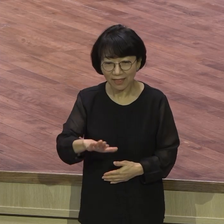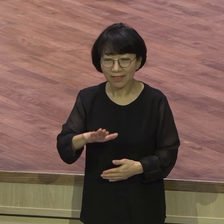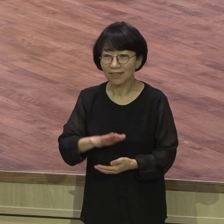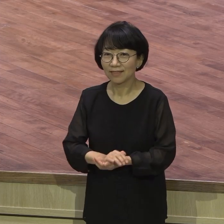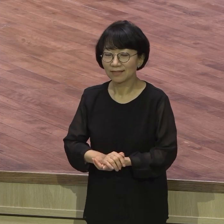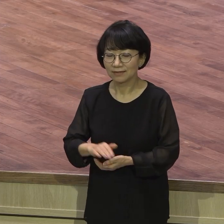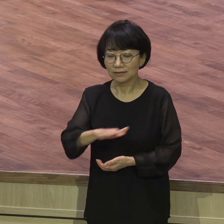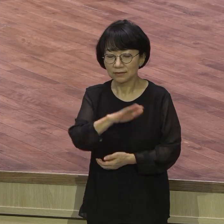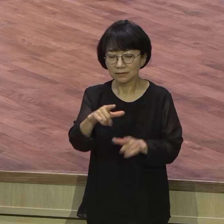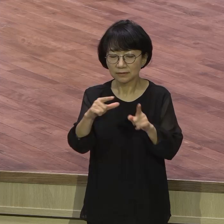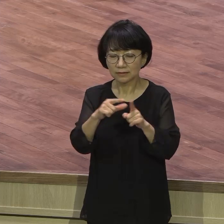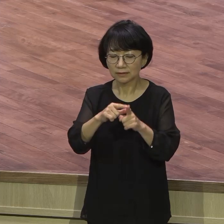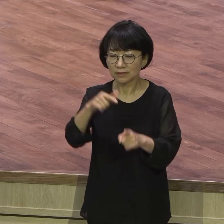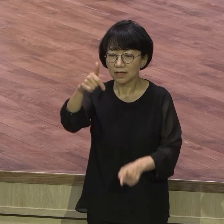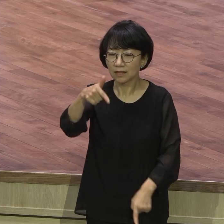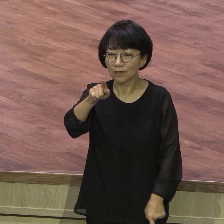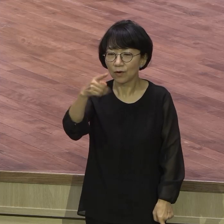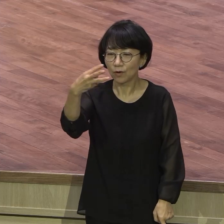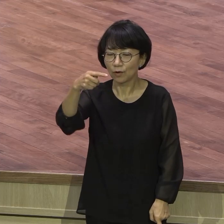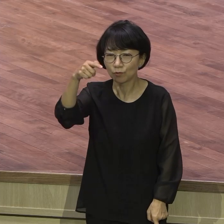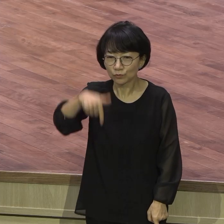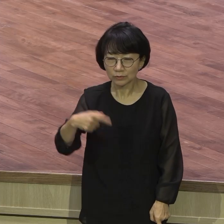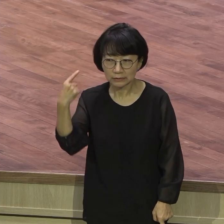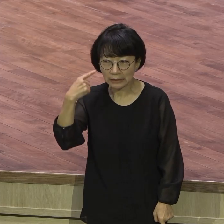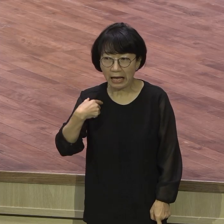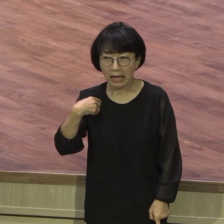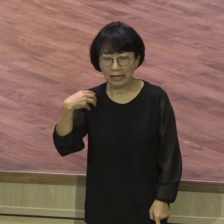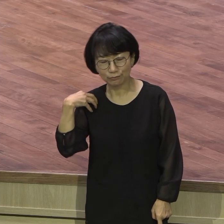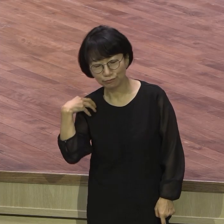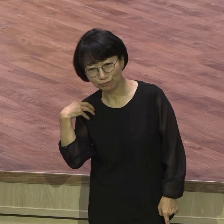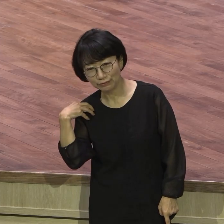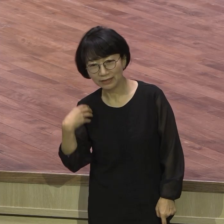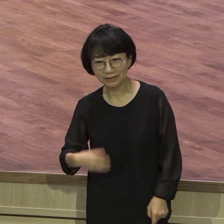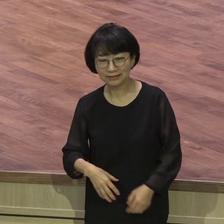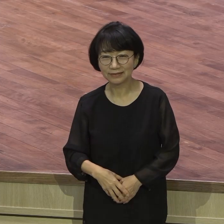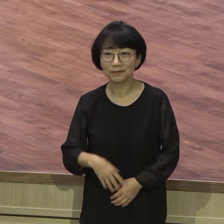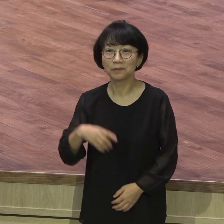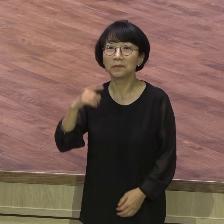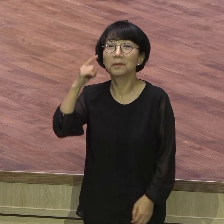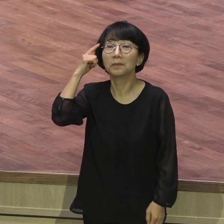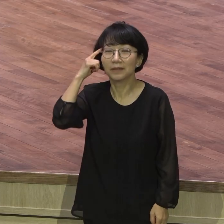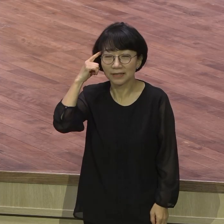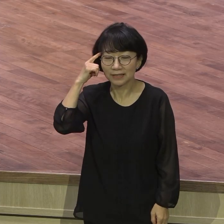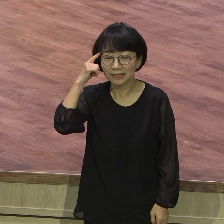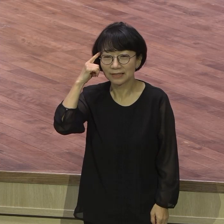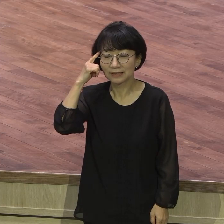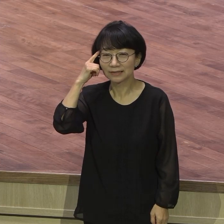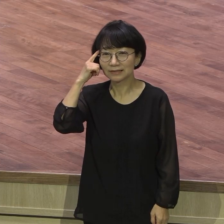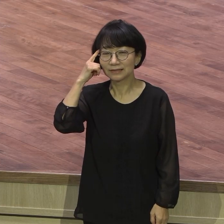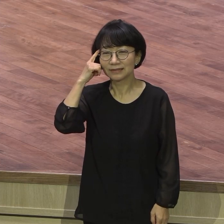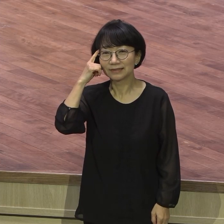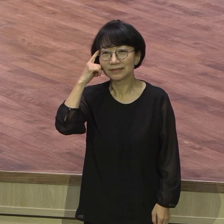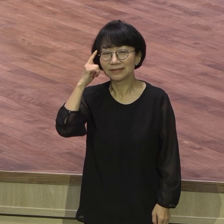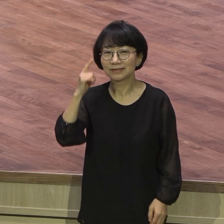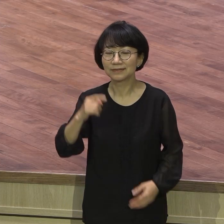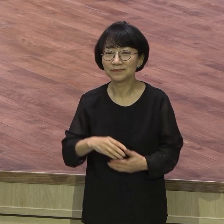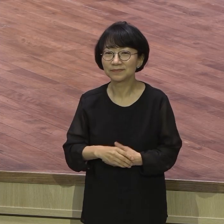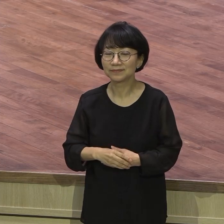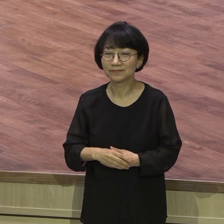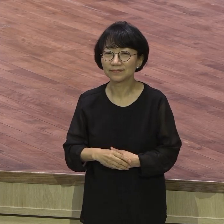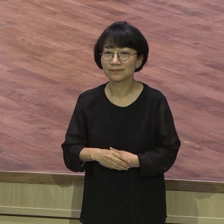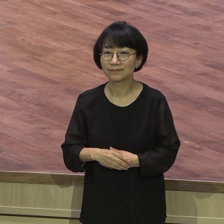이것만 나오면 부담이 돼요. 거룩 그 이유가 어디 있느냐 바로 이